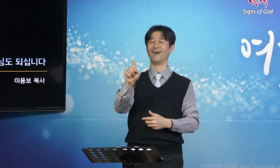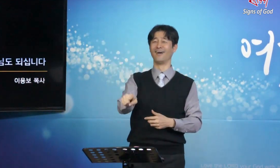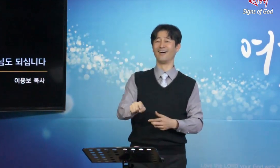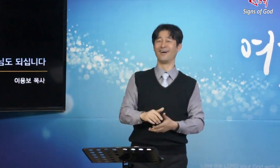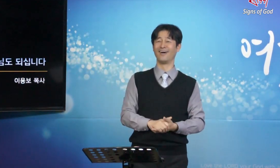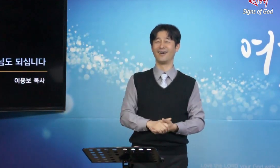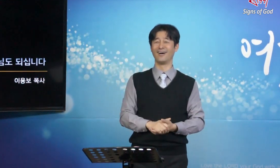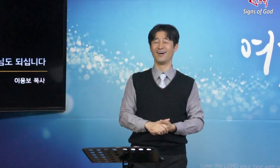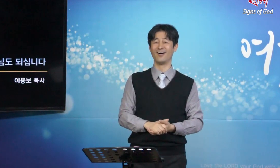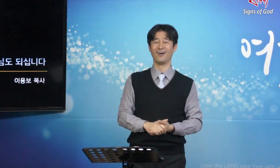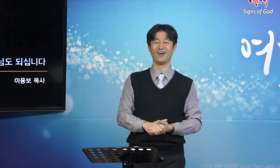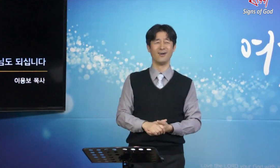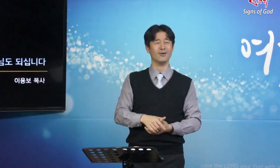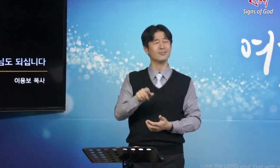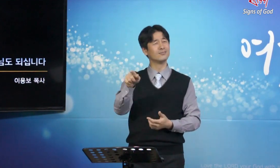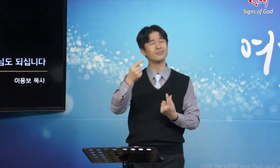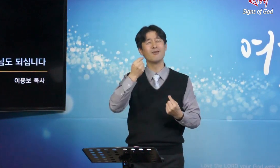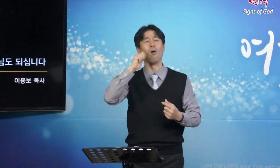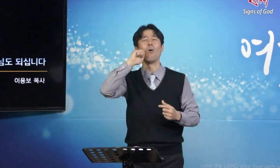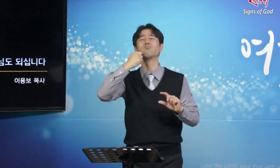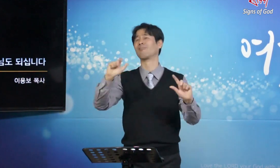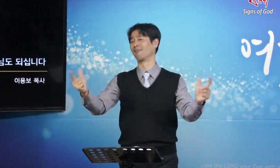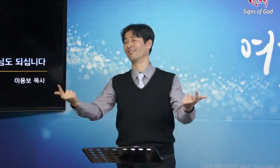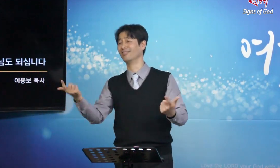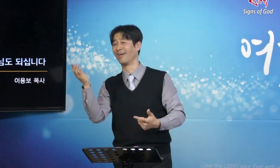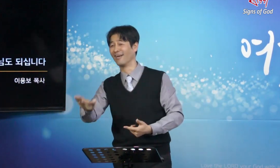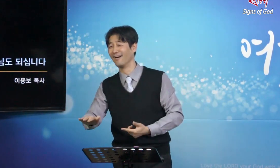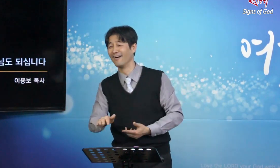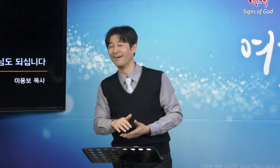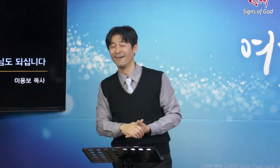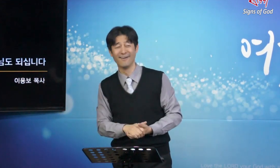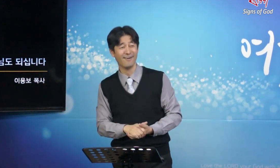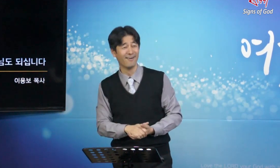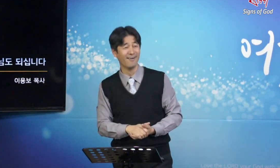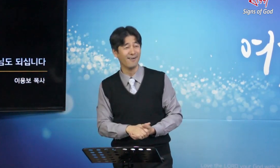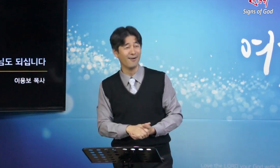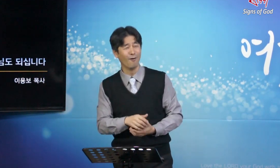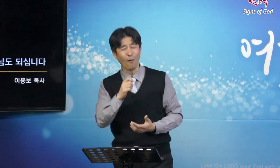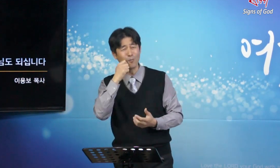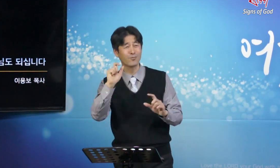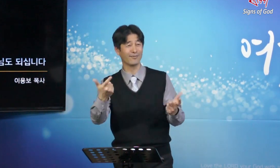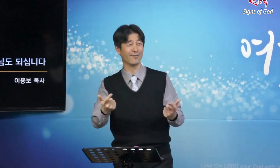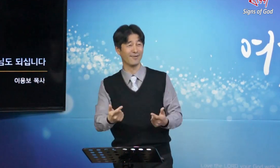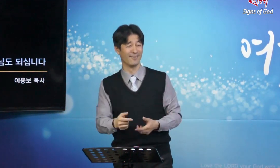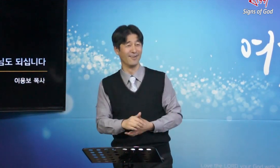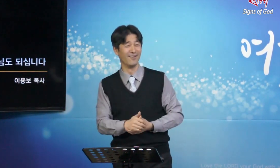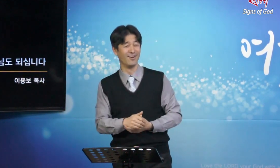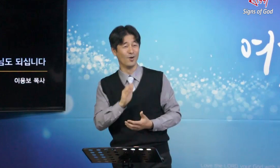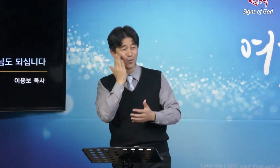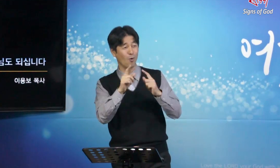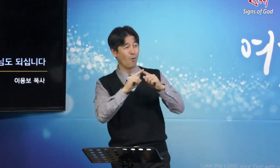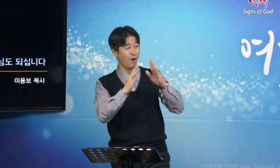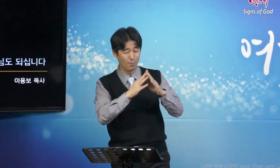더 말씀을 이렇게 인터넷에 올리고 더 많은 농인분들의 설교가